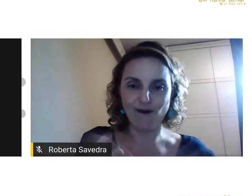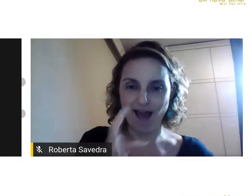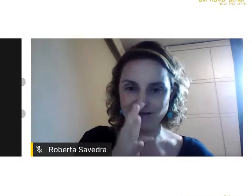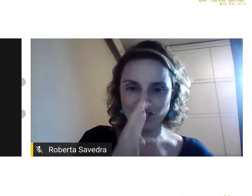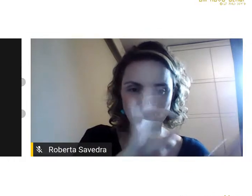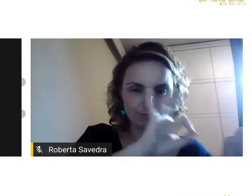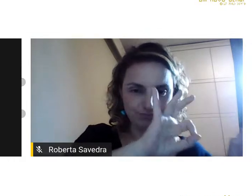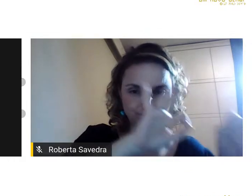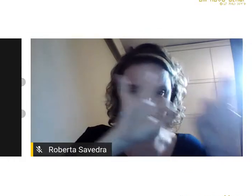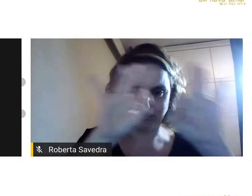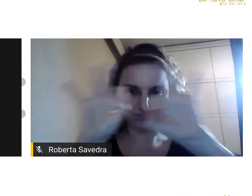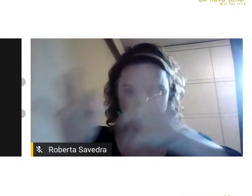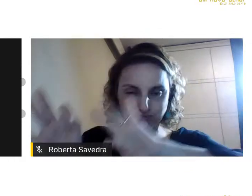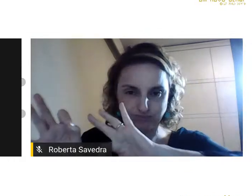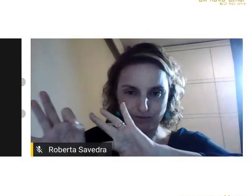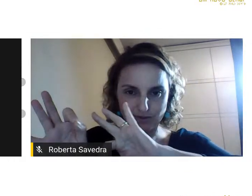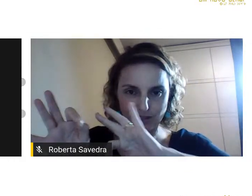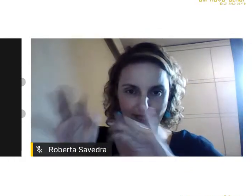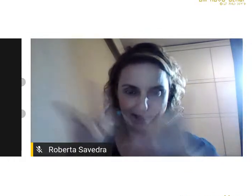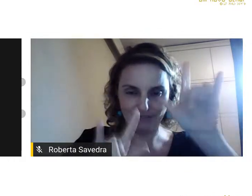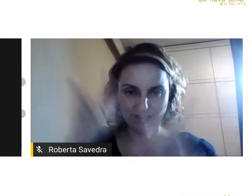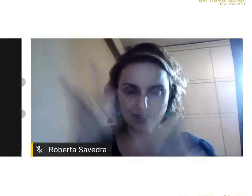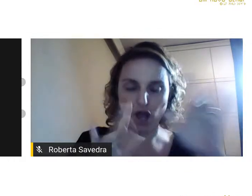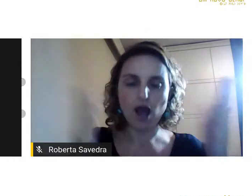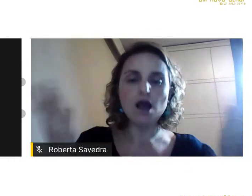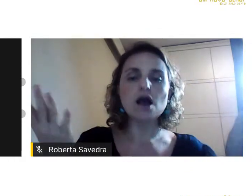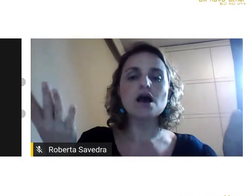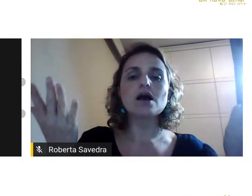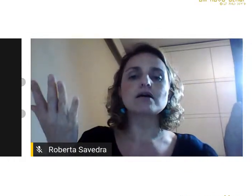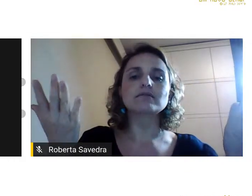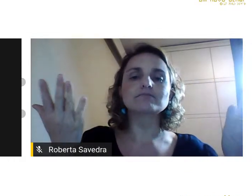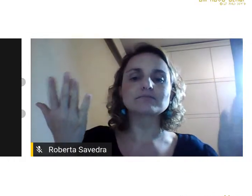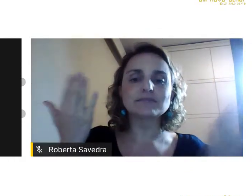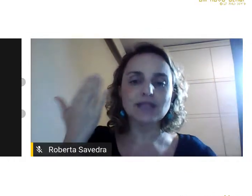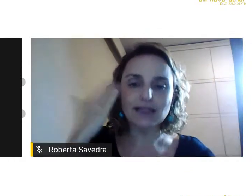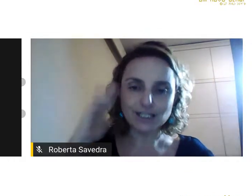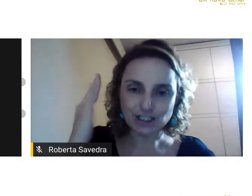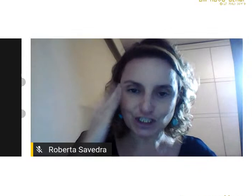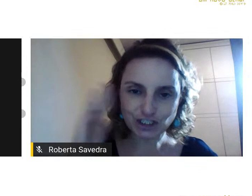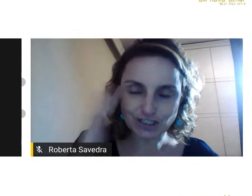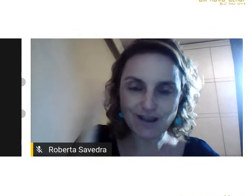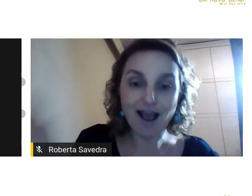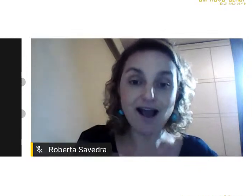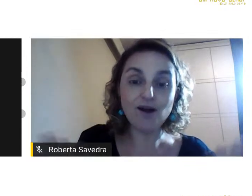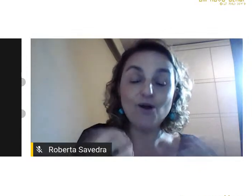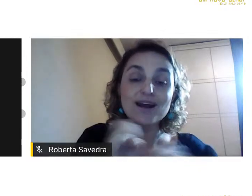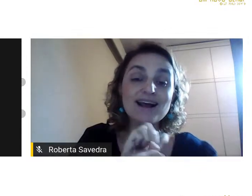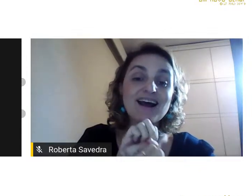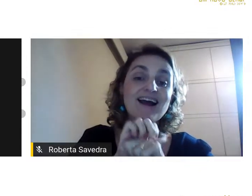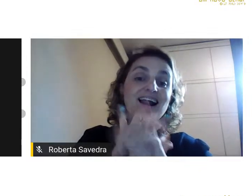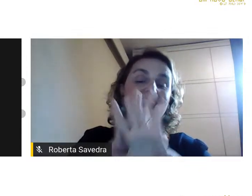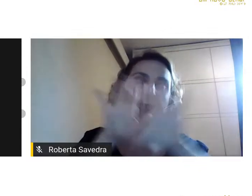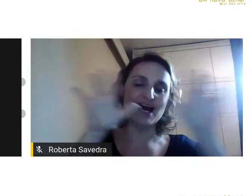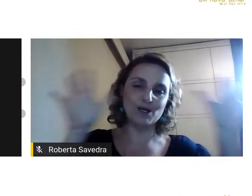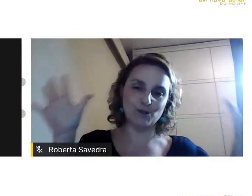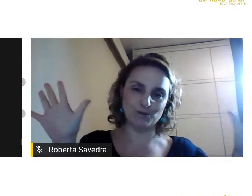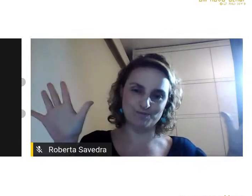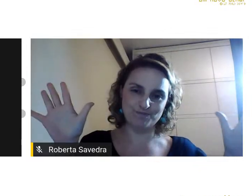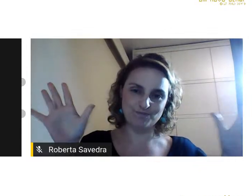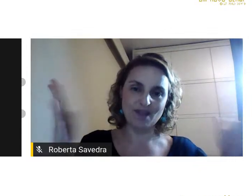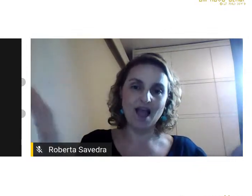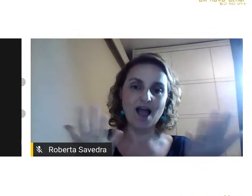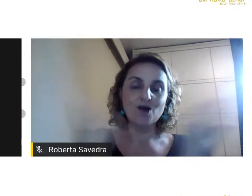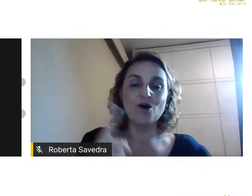agradecimentos ah e também eu gostaria de ir também aqui vocês também